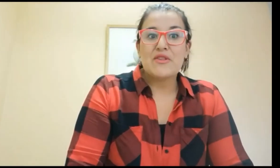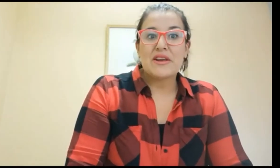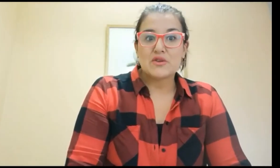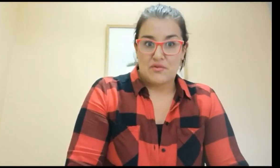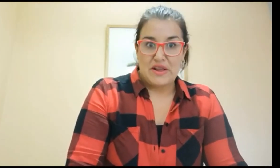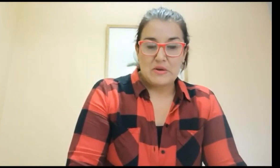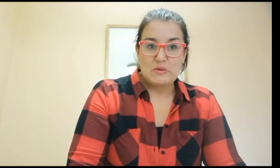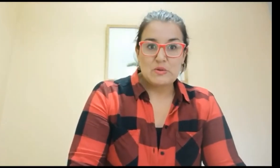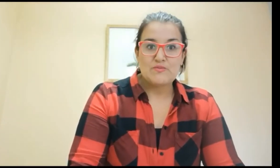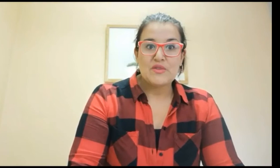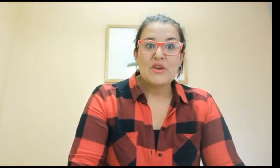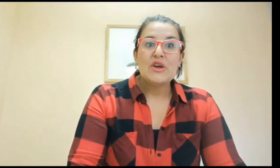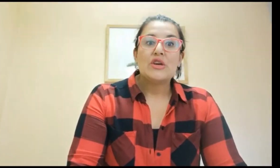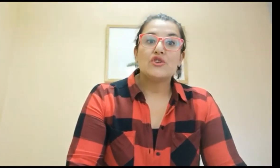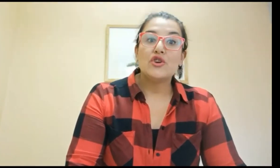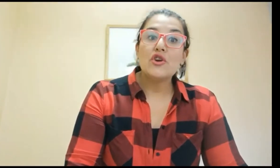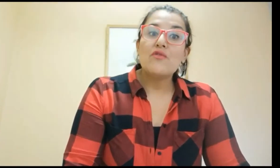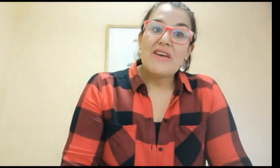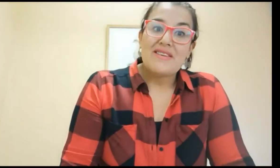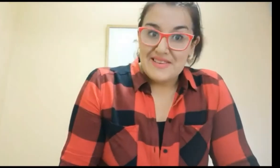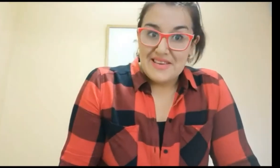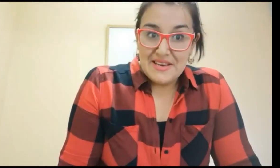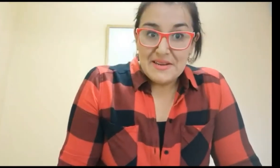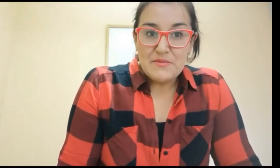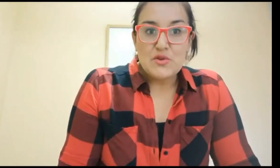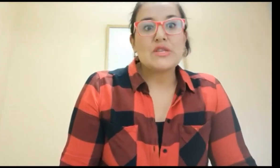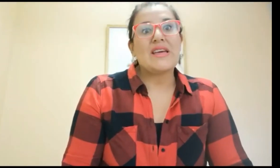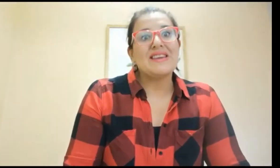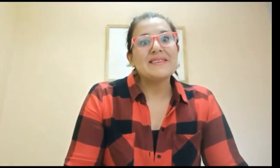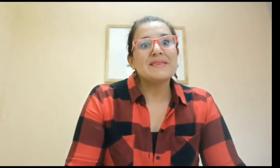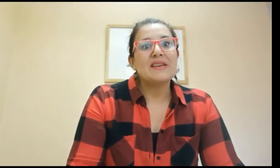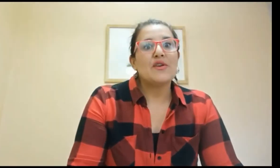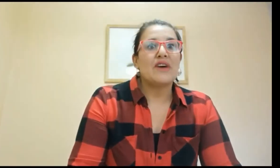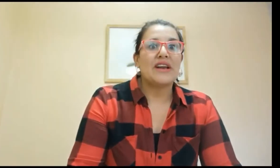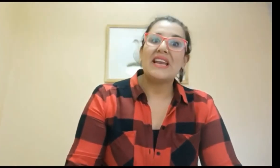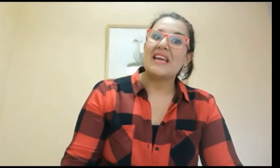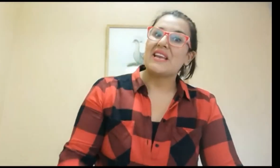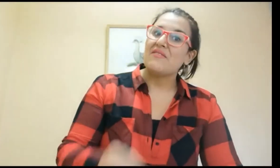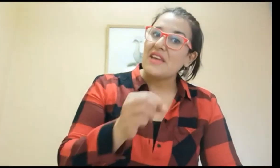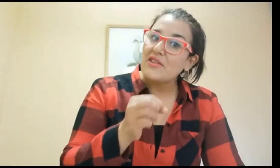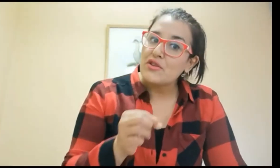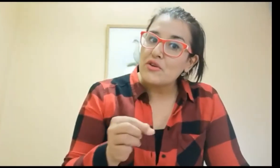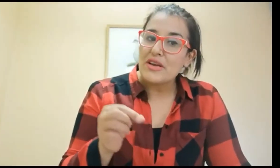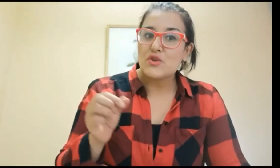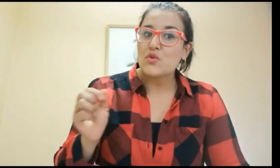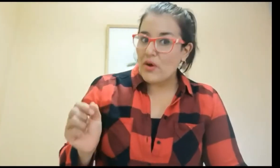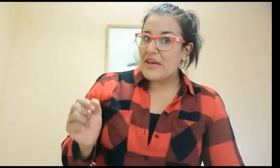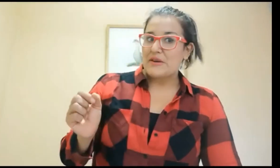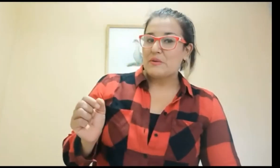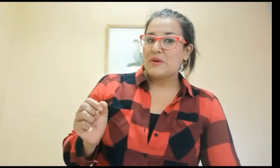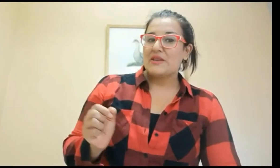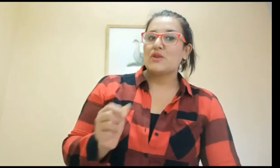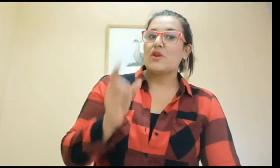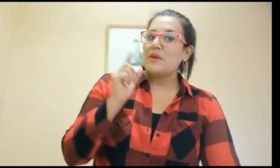poder resolverlos? Yo los voy a decir y ustedes los van a ir escribiendo en su cuaderno. Eso es lo